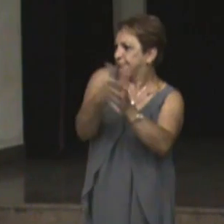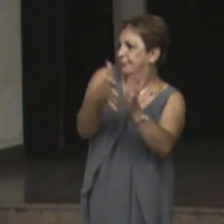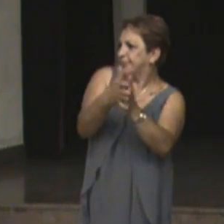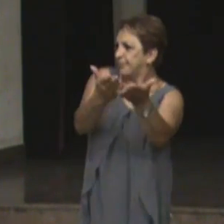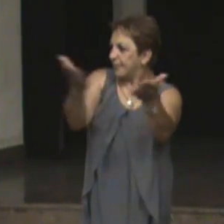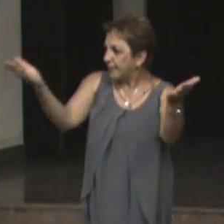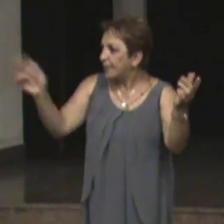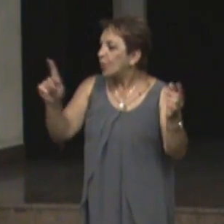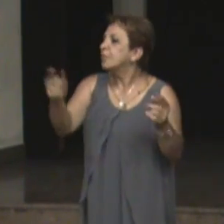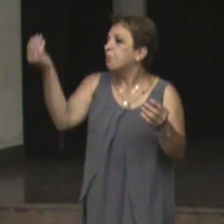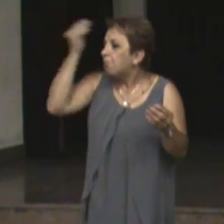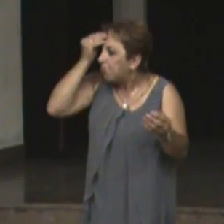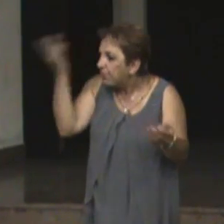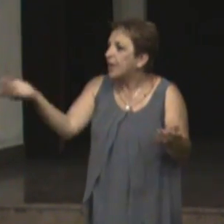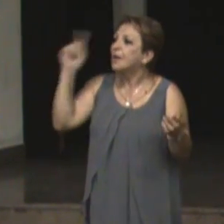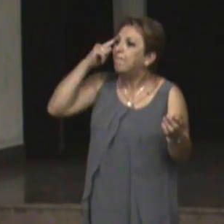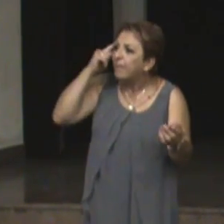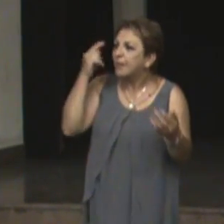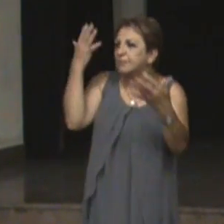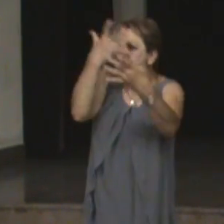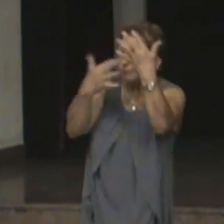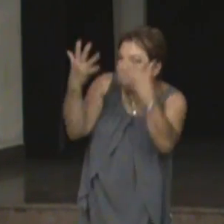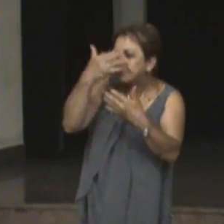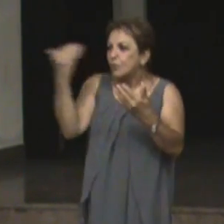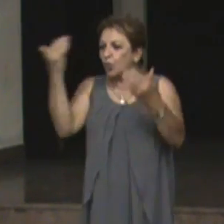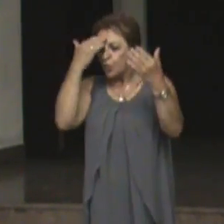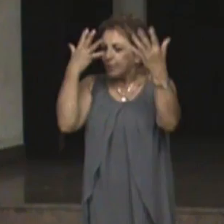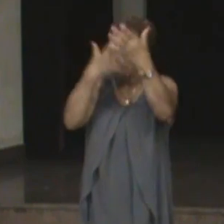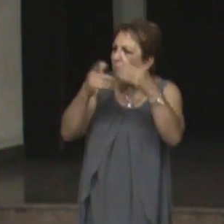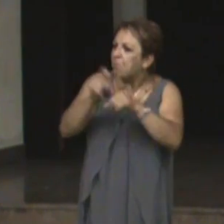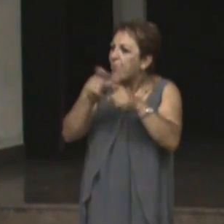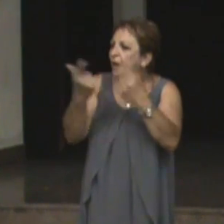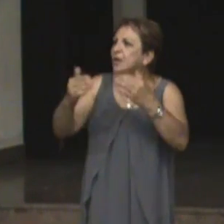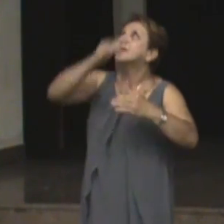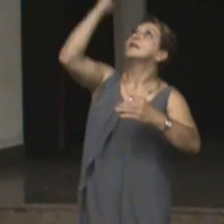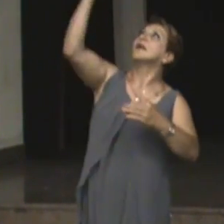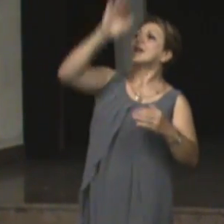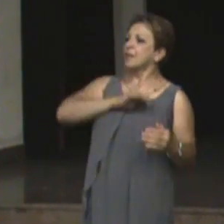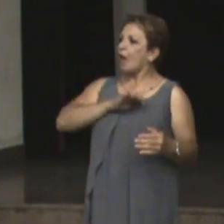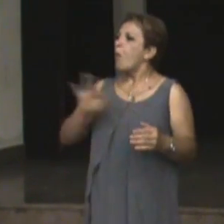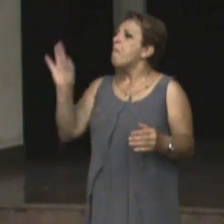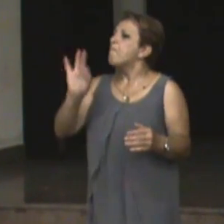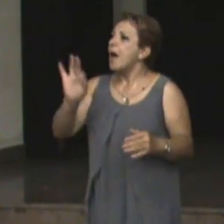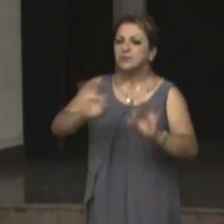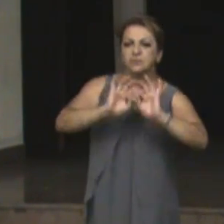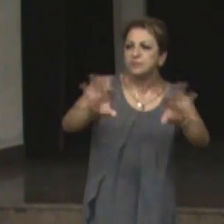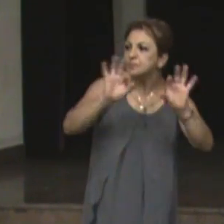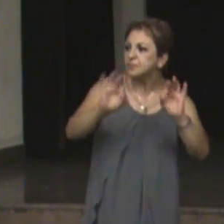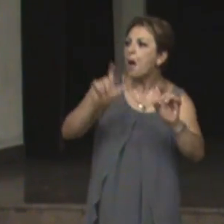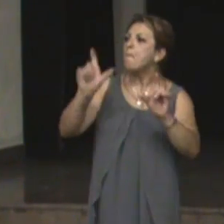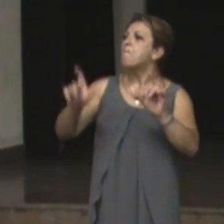միտքը, իր մտածումները մարդկանց և հատկապես երկրի արքայության խորհուրդը